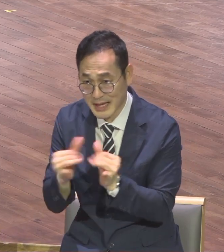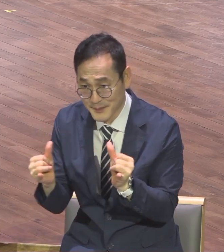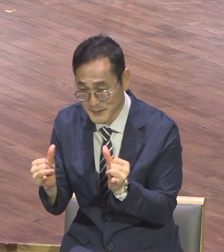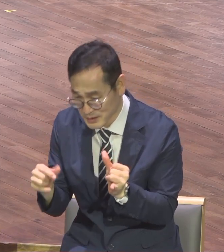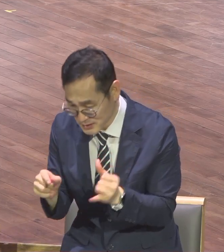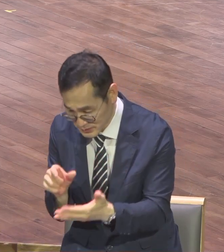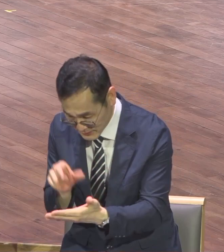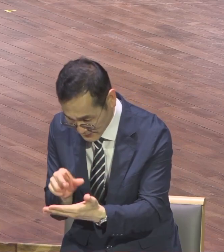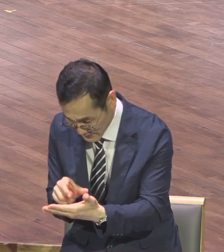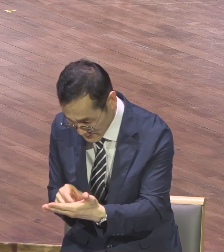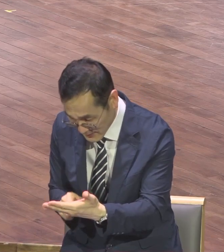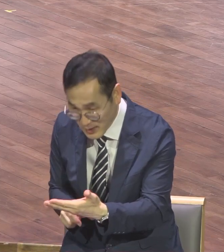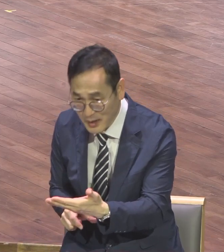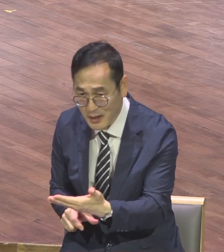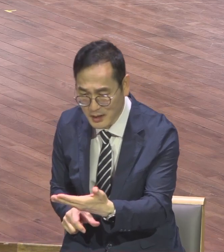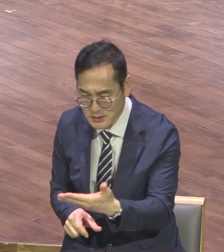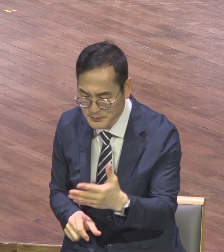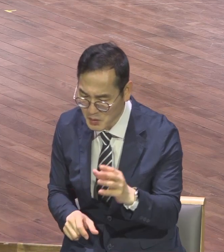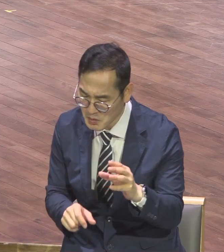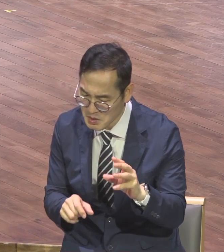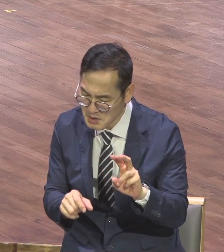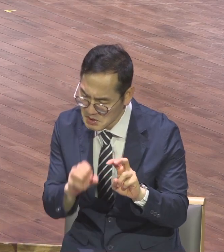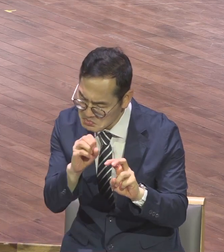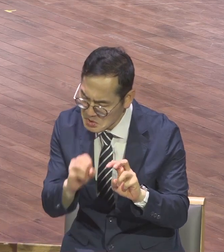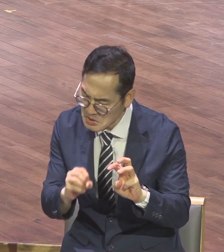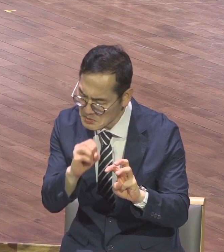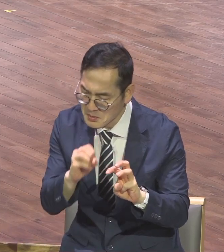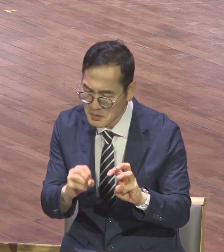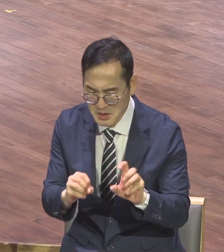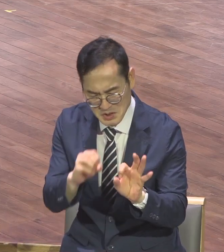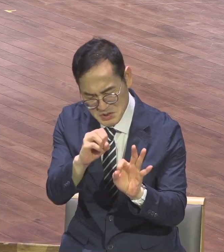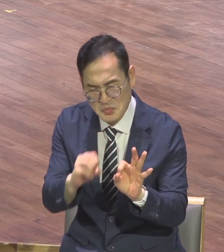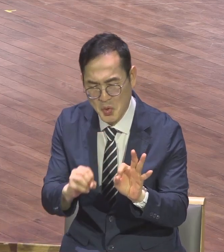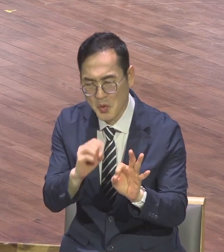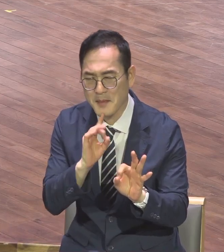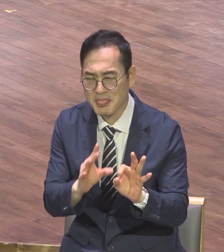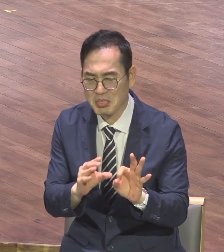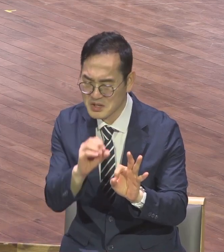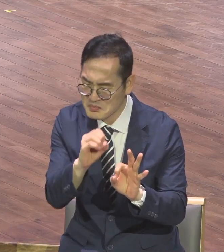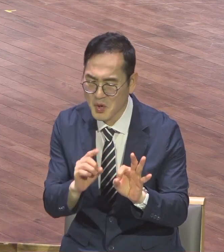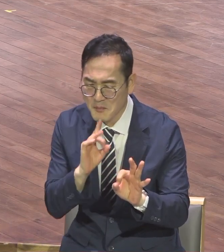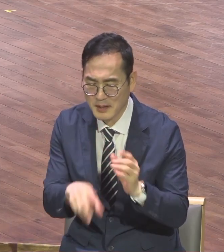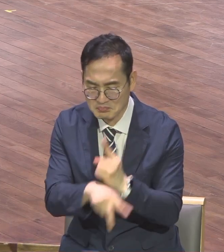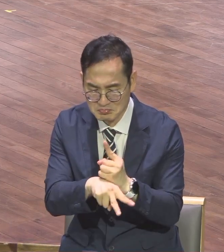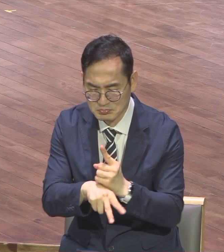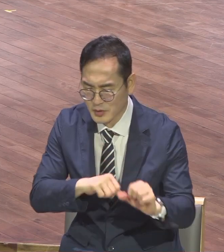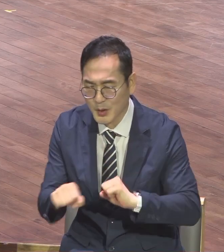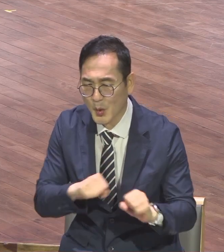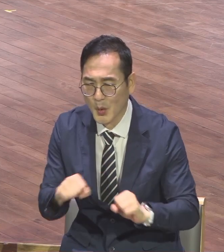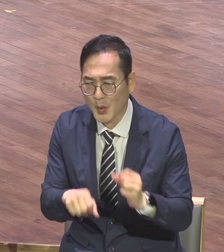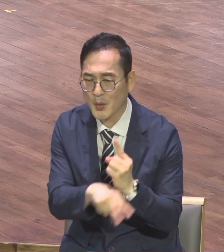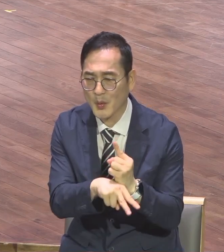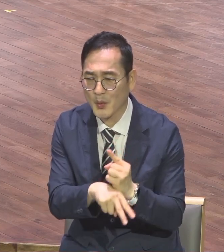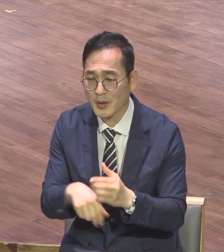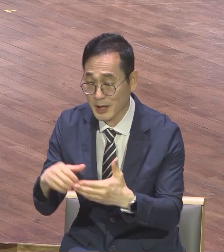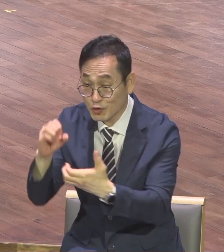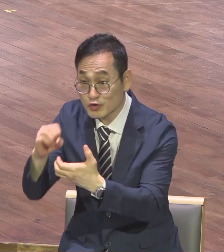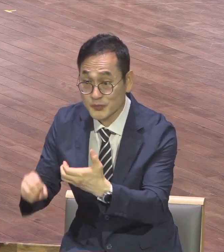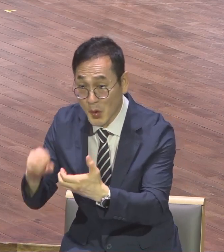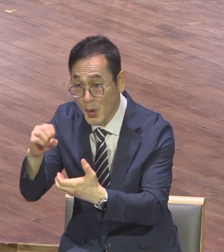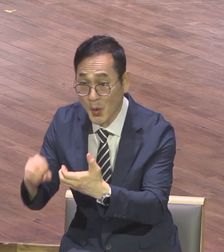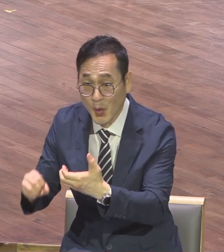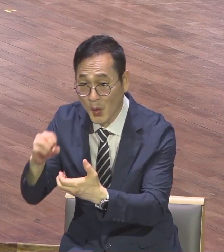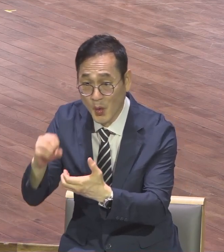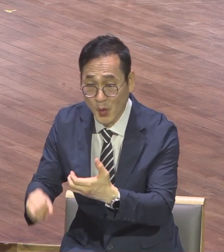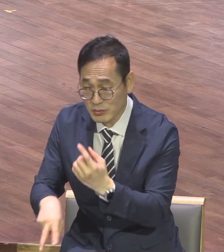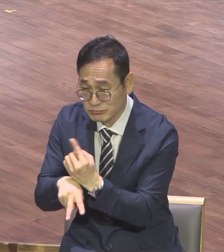거의 90%는 관심 없어요. 십몇 프로만 움직이고 있습니다. 거의 뒤집어지고 있습니다. 이 축복 다 놓치고